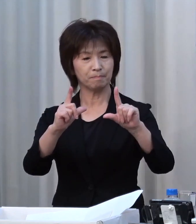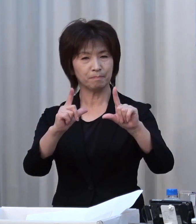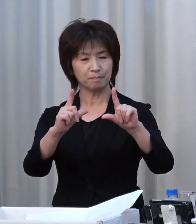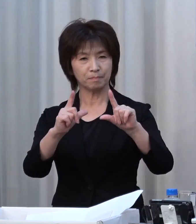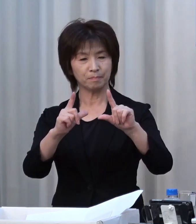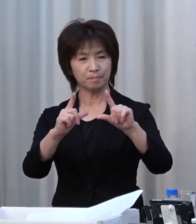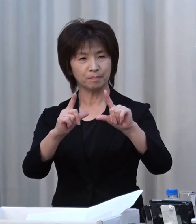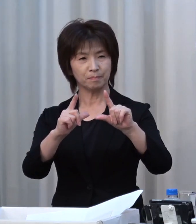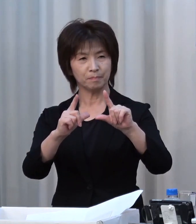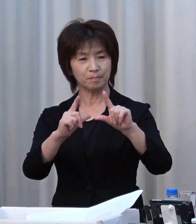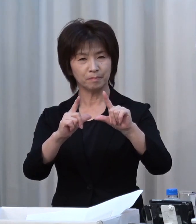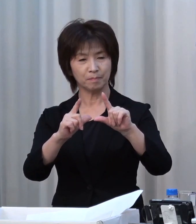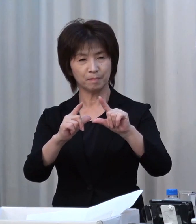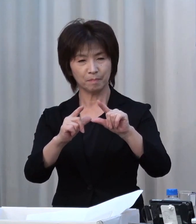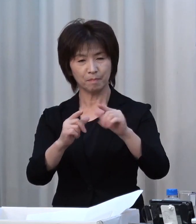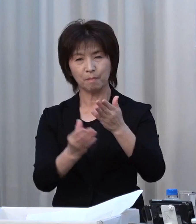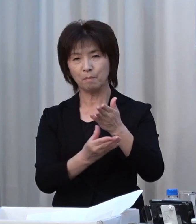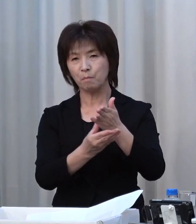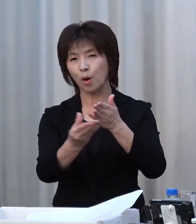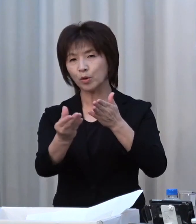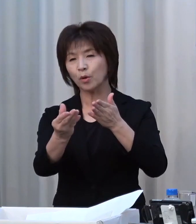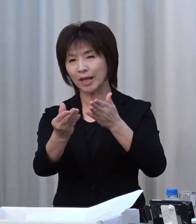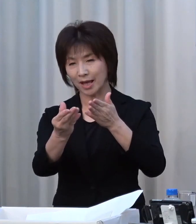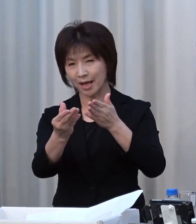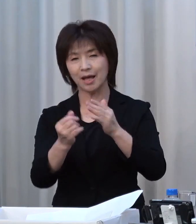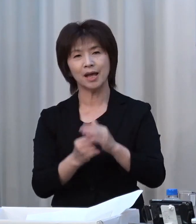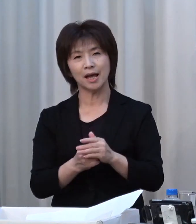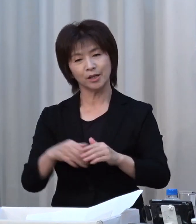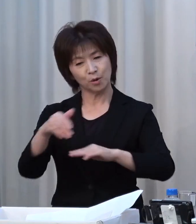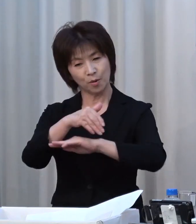がモノレールの延伸計画を、